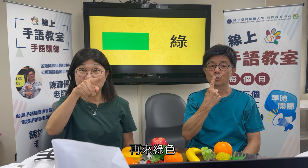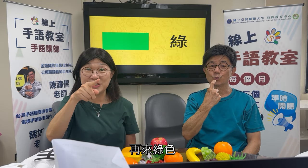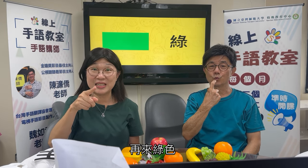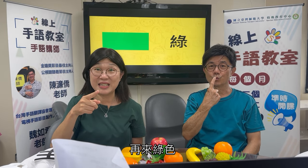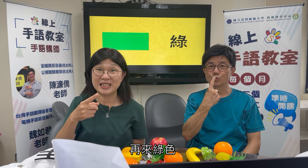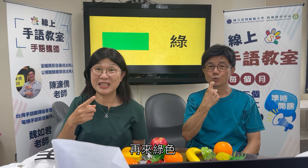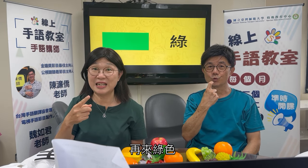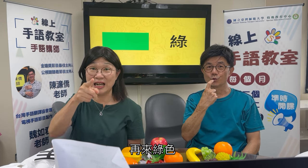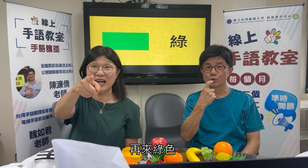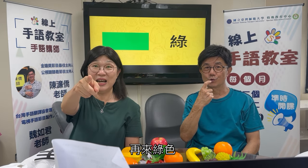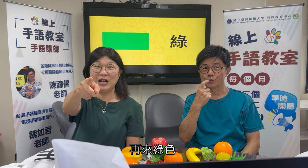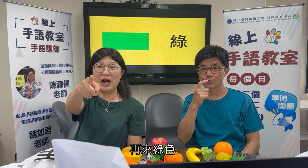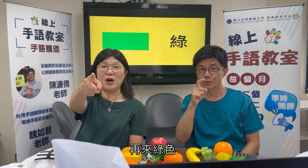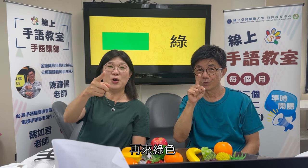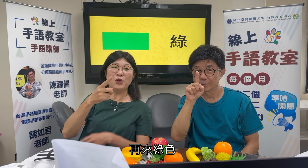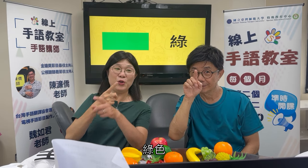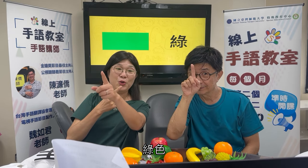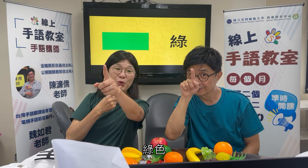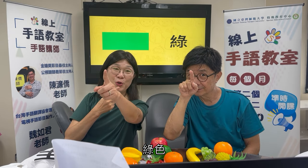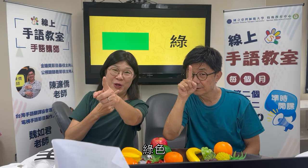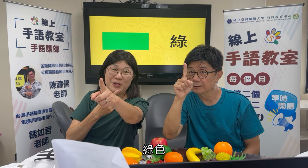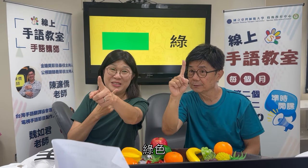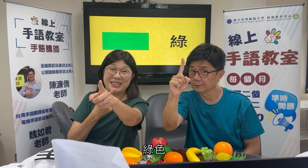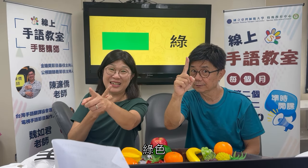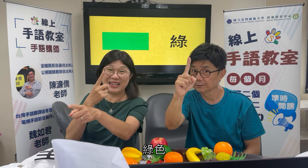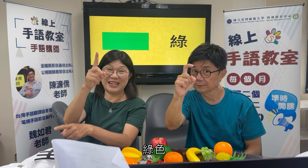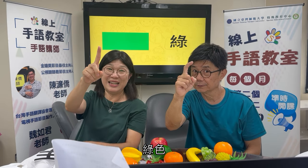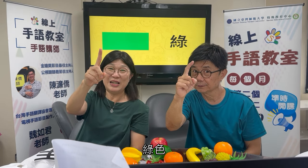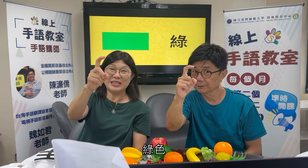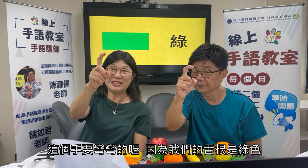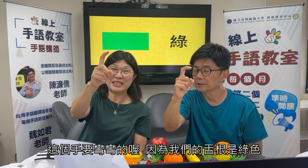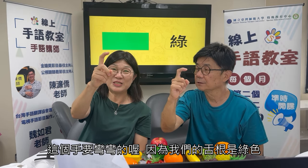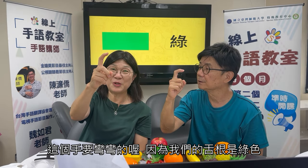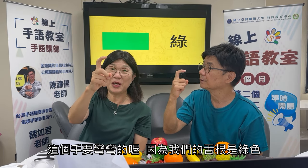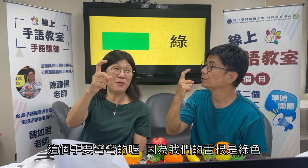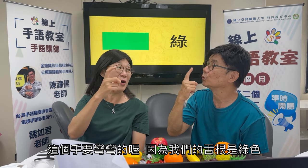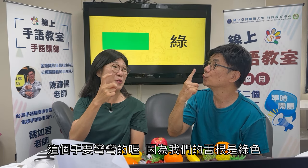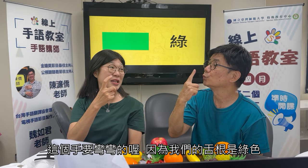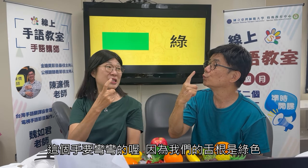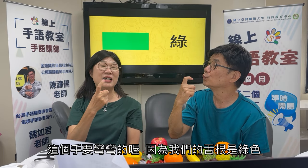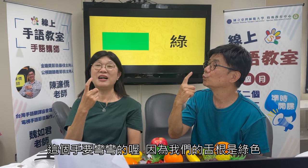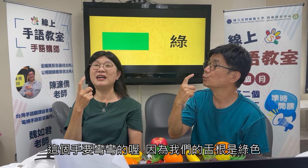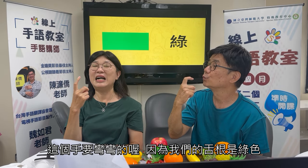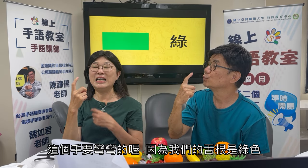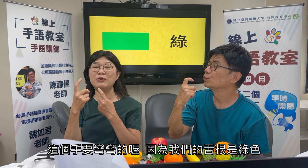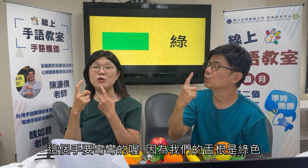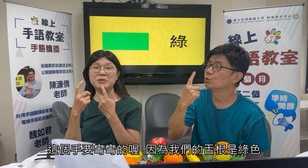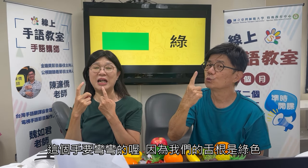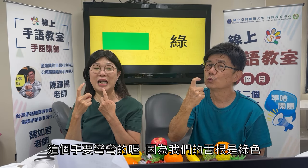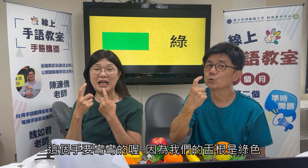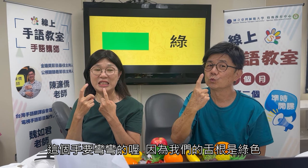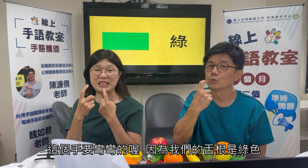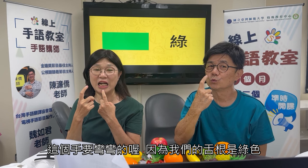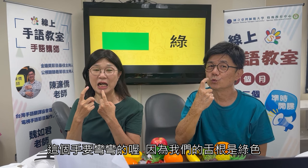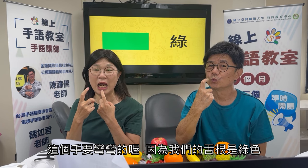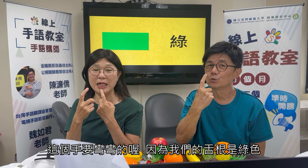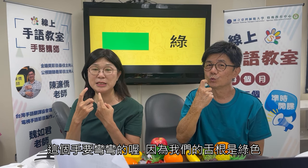色，绿色，这个手要弯弯的哦，因为我们的舌根是